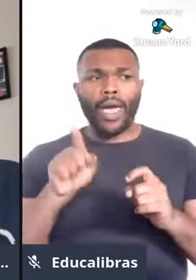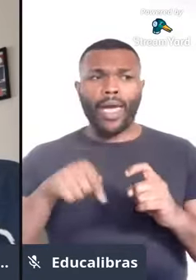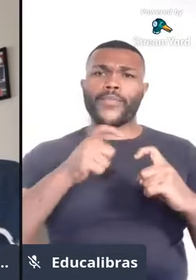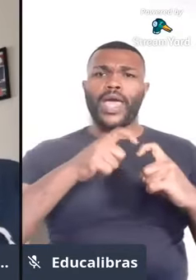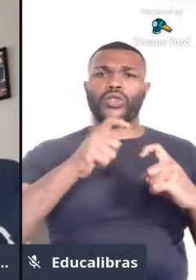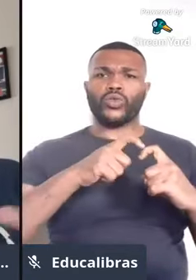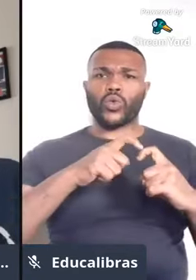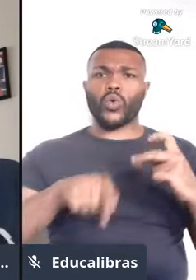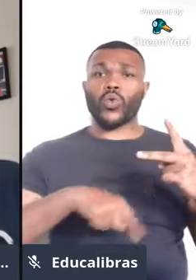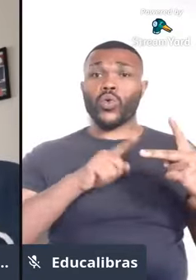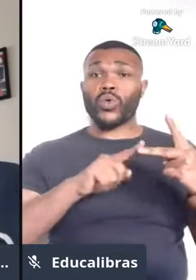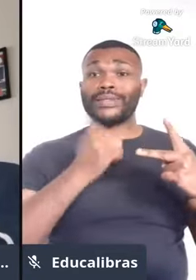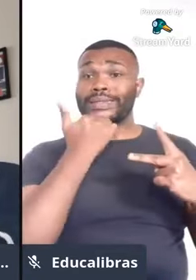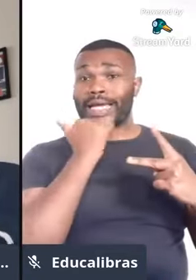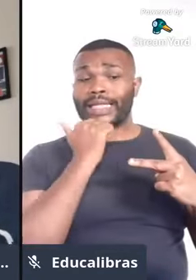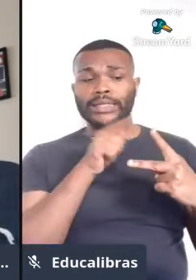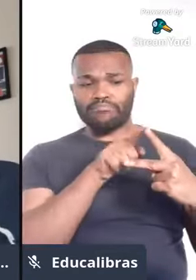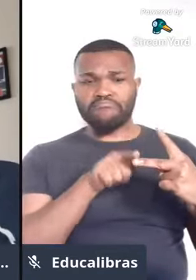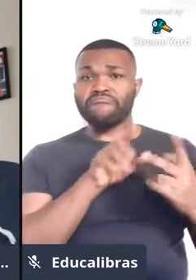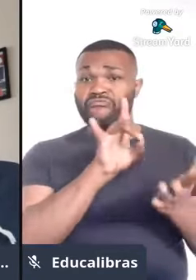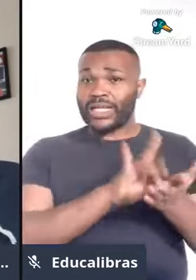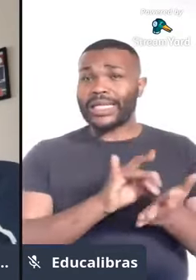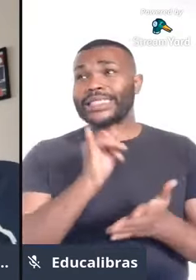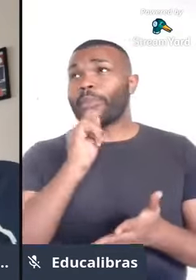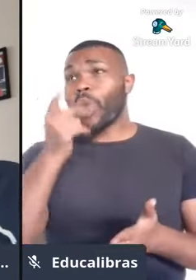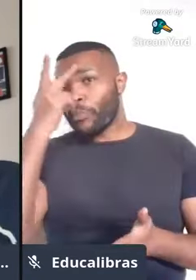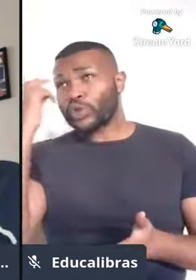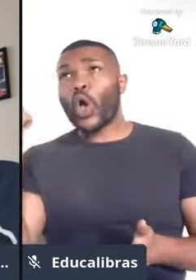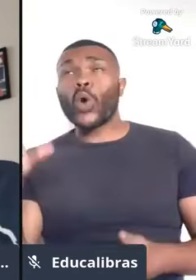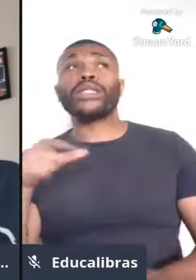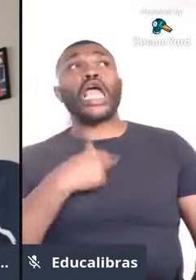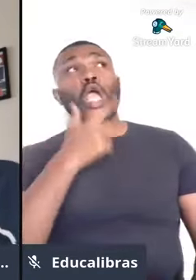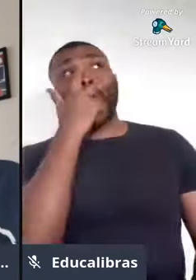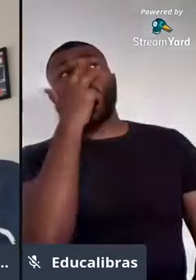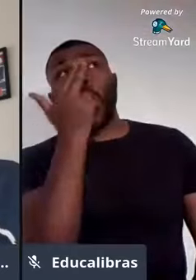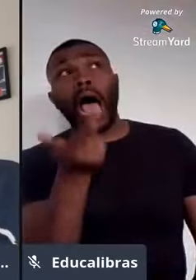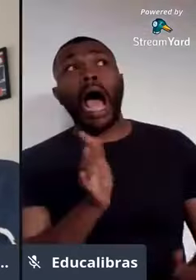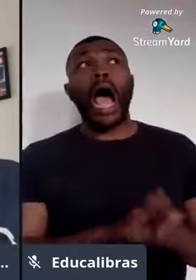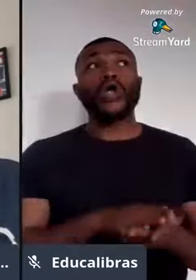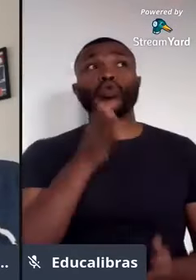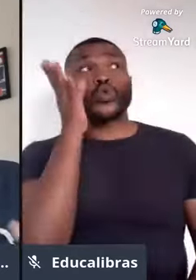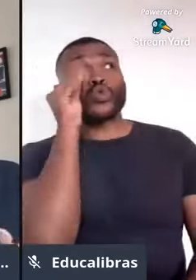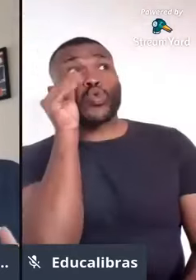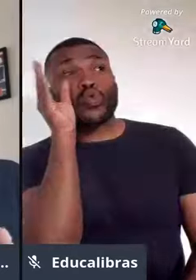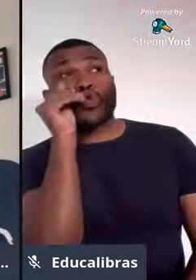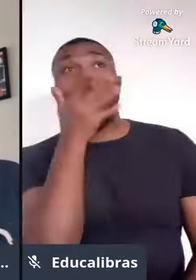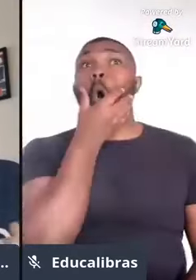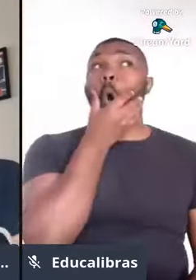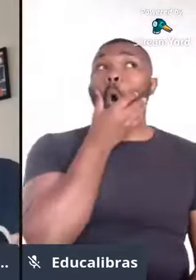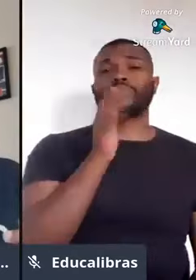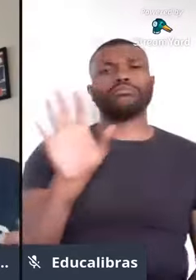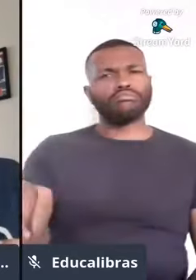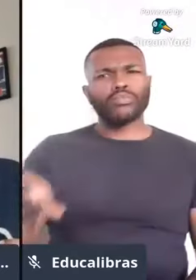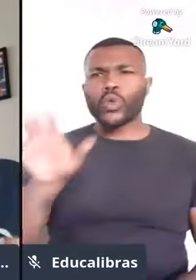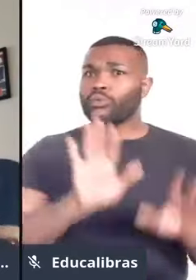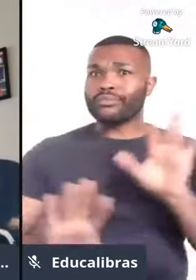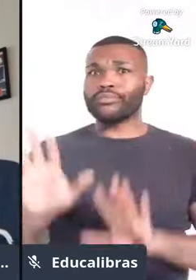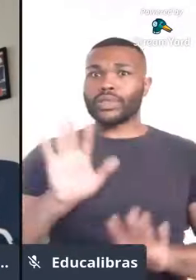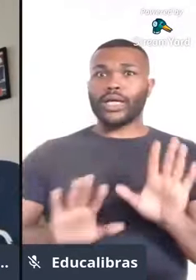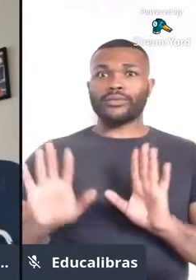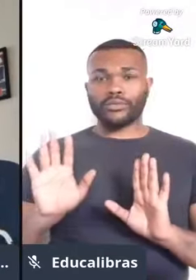o achismo, a especulação, as previsões, você precisa tomar muito cuidado com